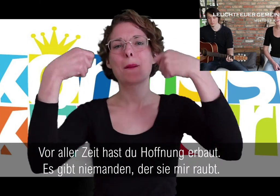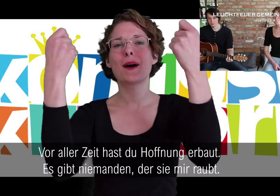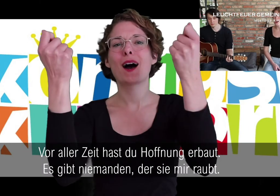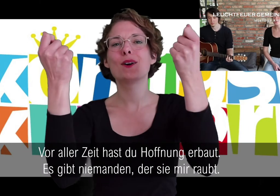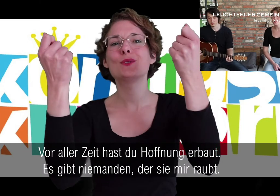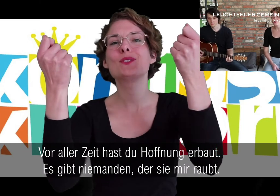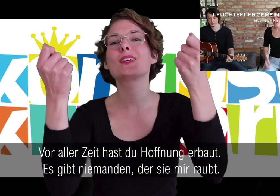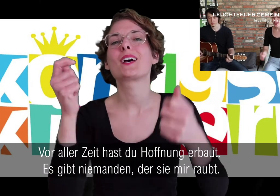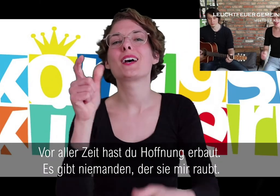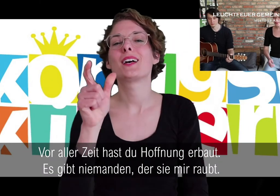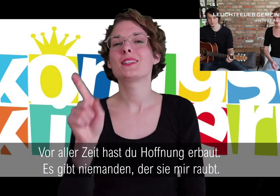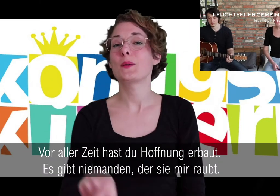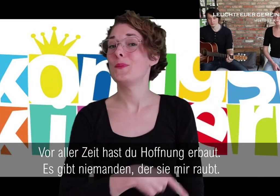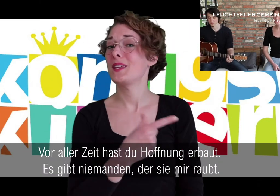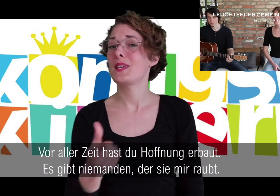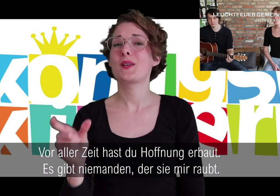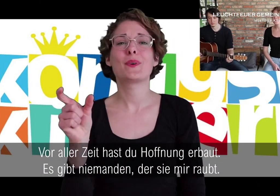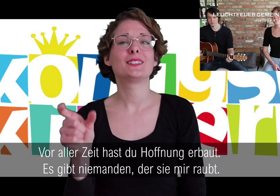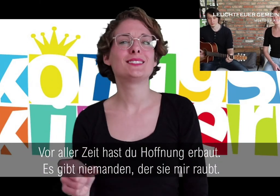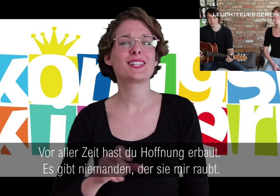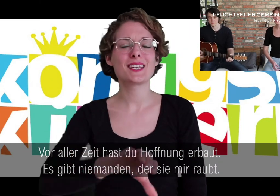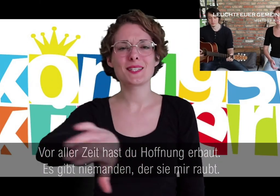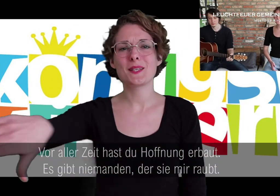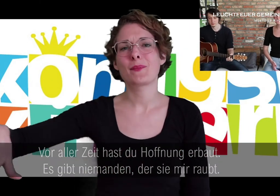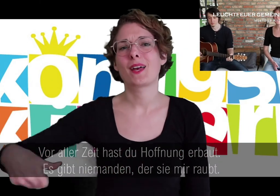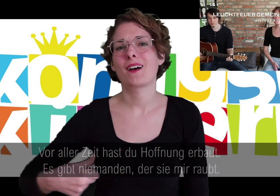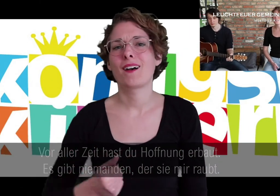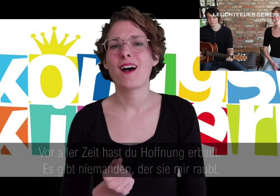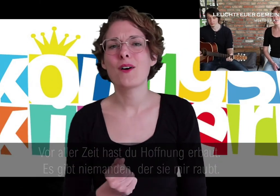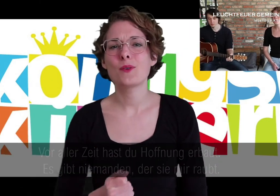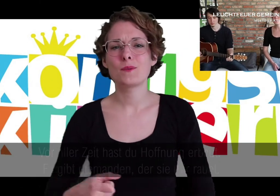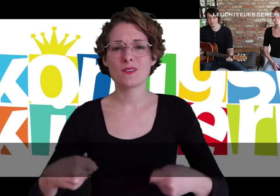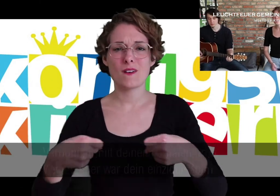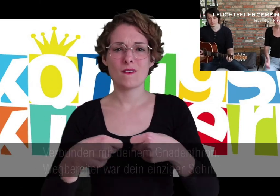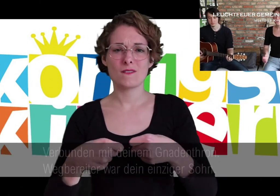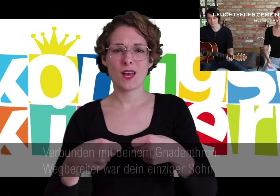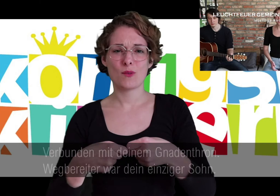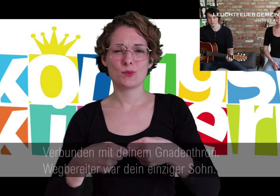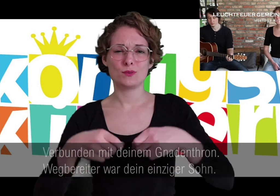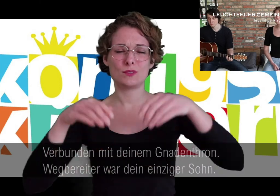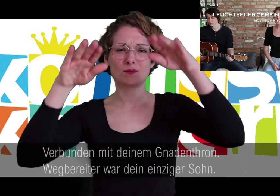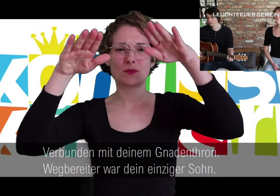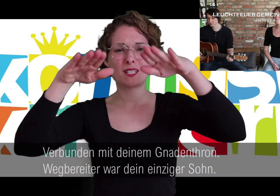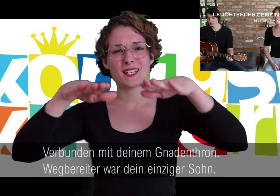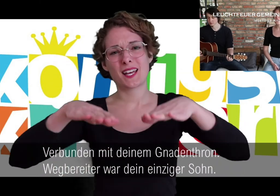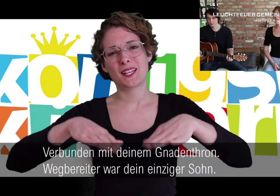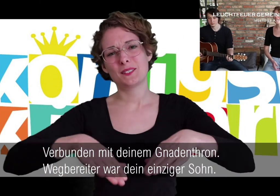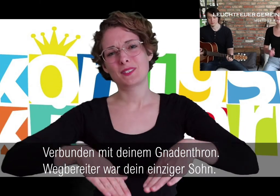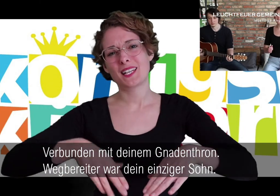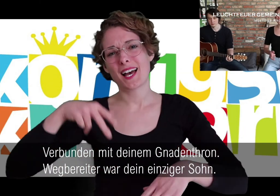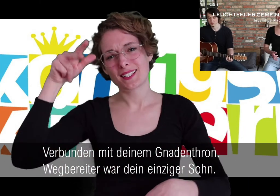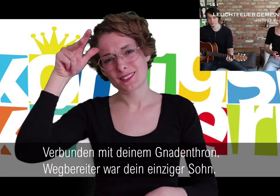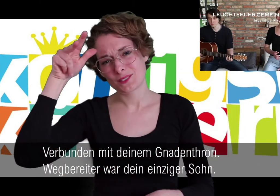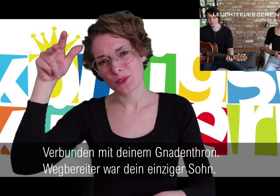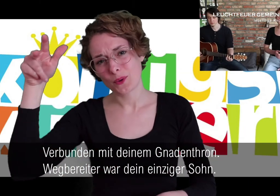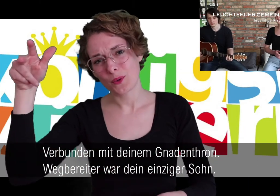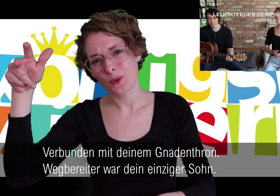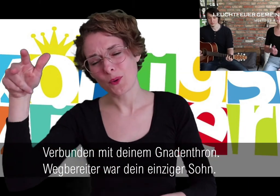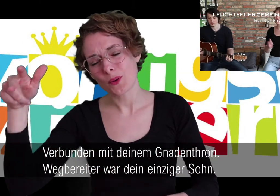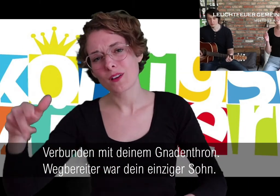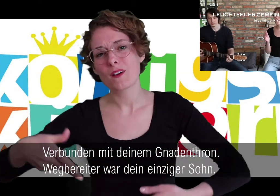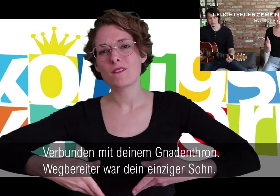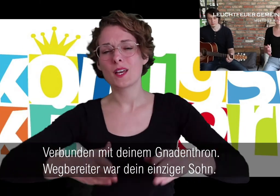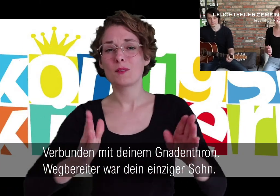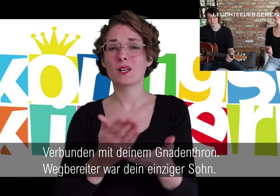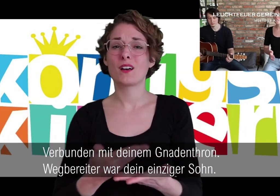Hoffnung erbaut, es gibt niemanden, der sie mir raubt. Verbunden mit deinem